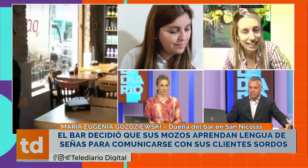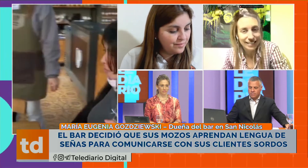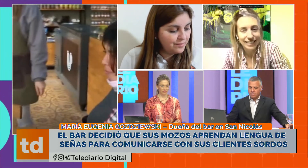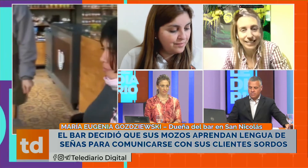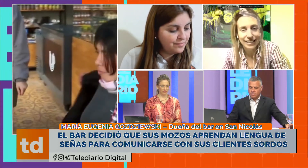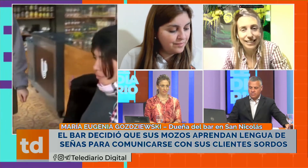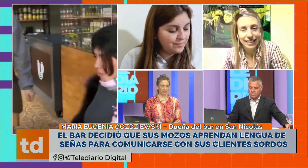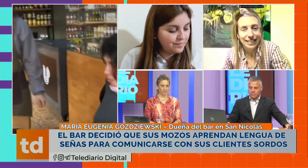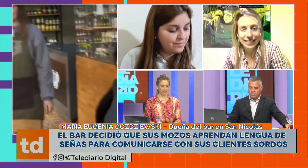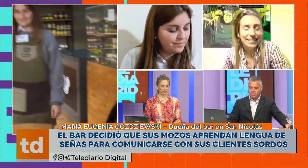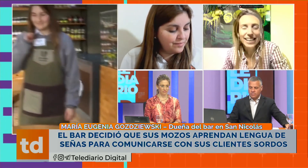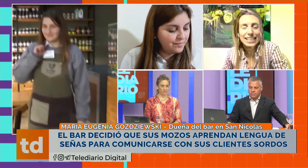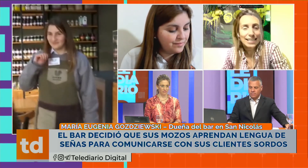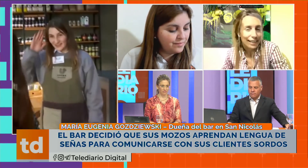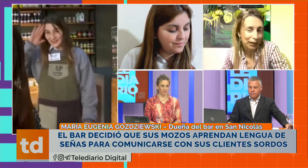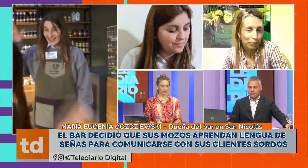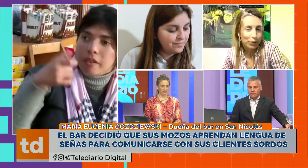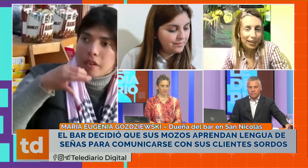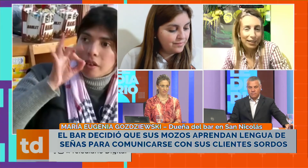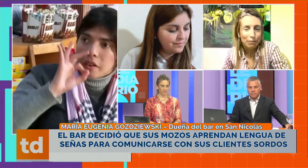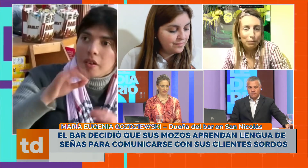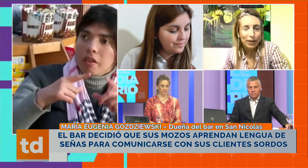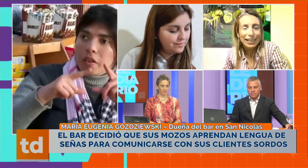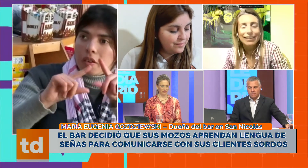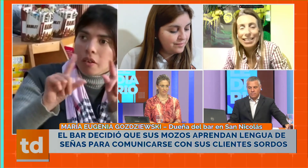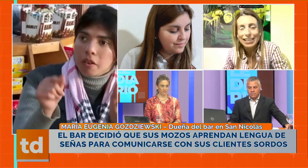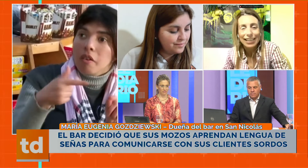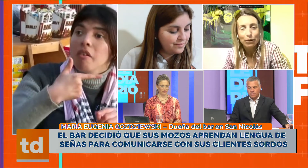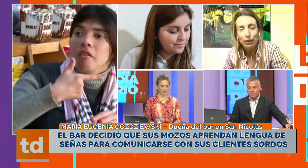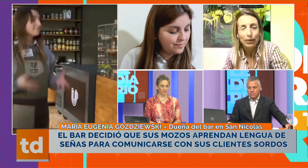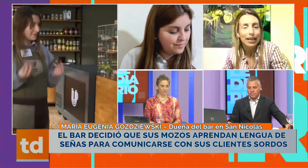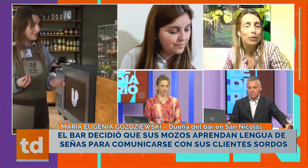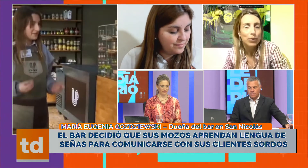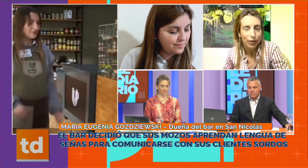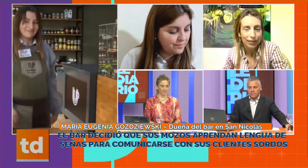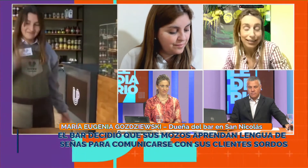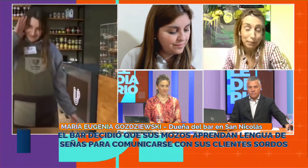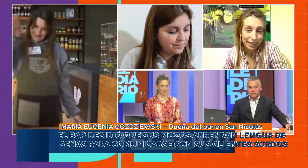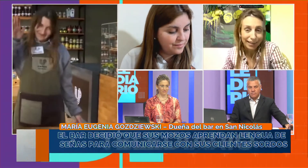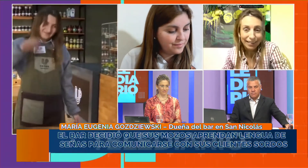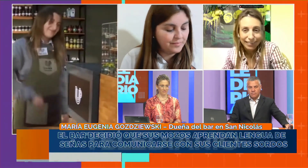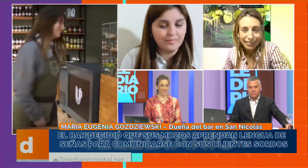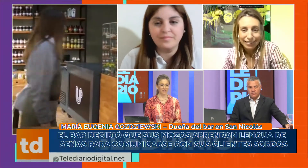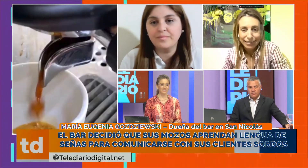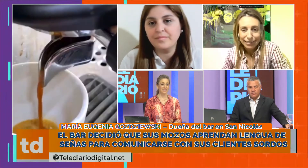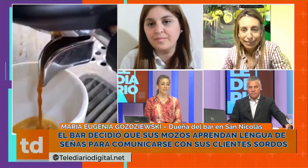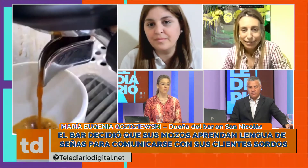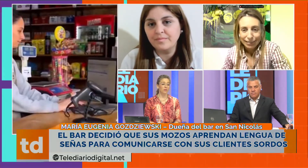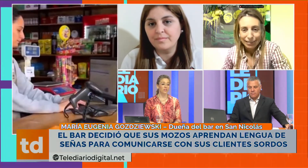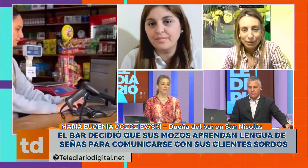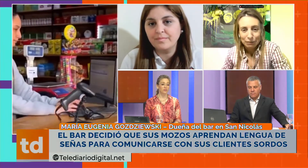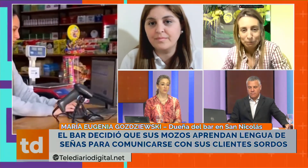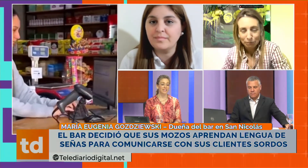ganas, está al alcance de la mano poder ir transitando esto de la inclusión, de esta manera. Claro que sí.